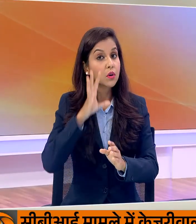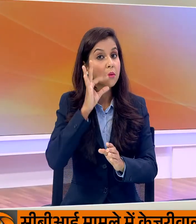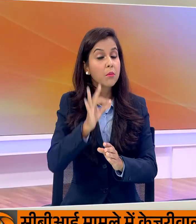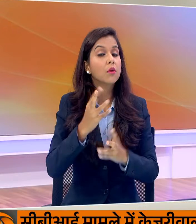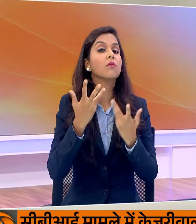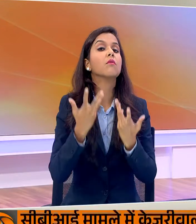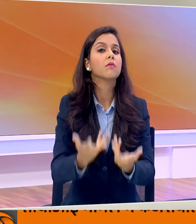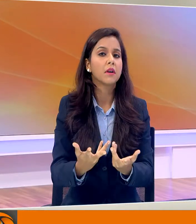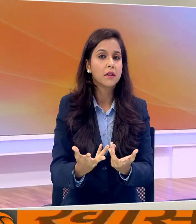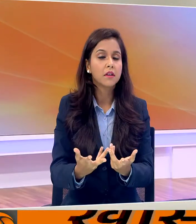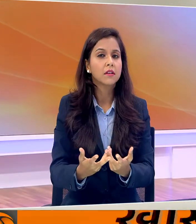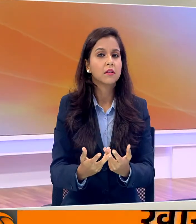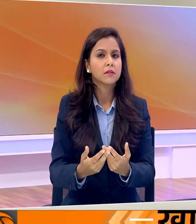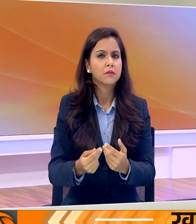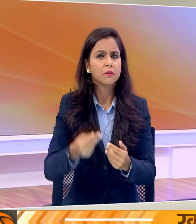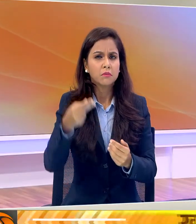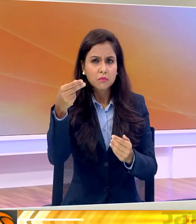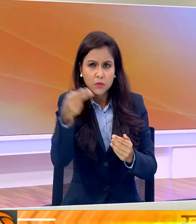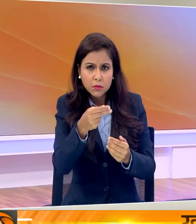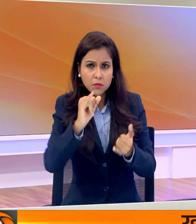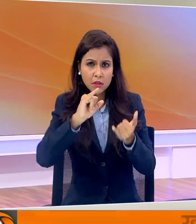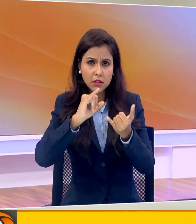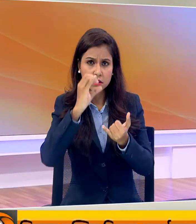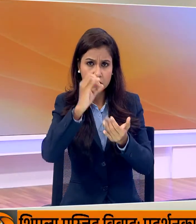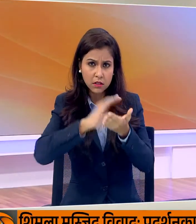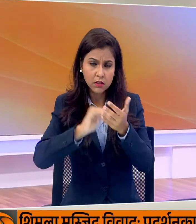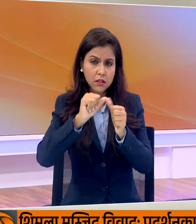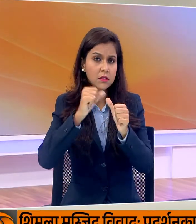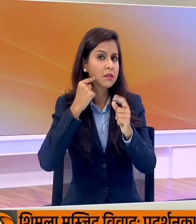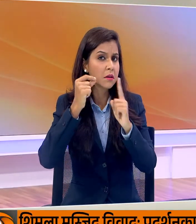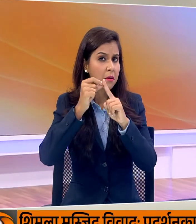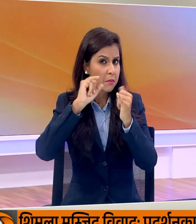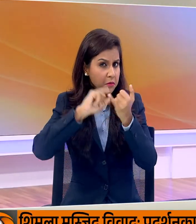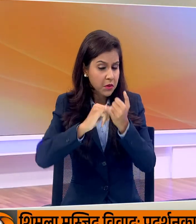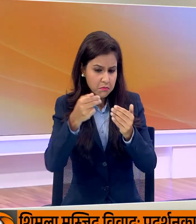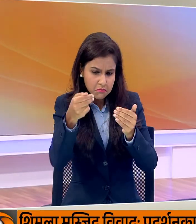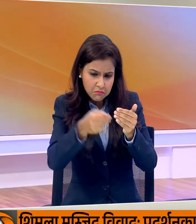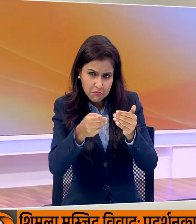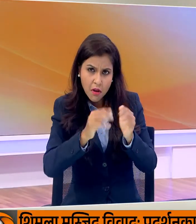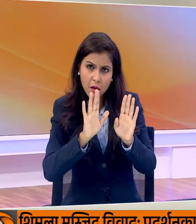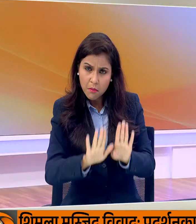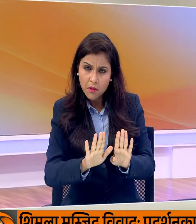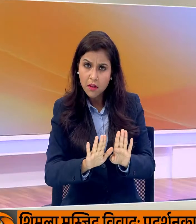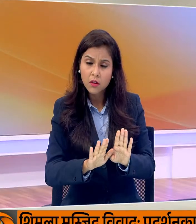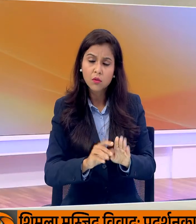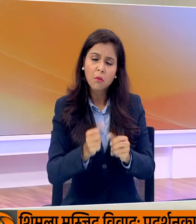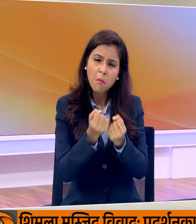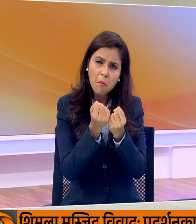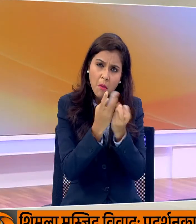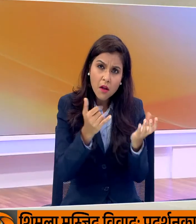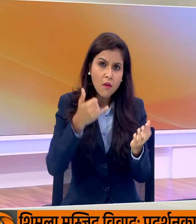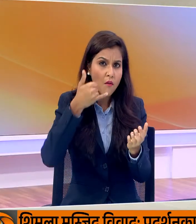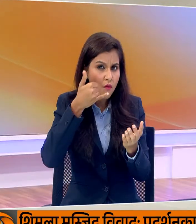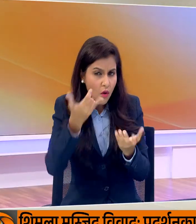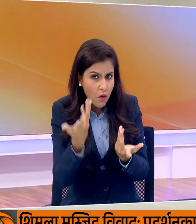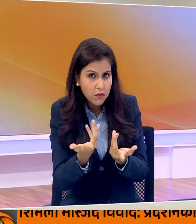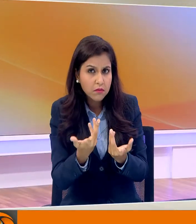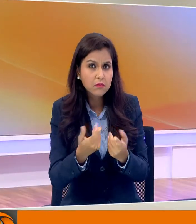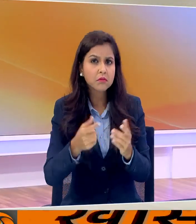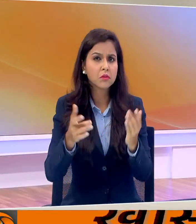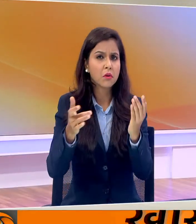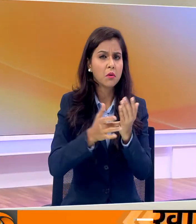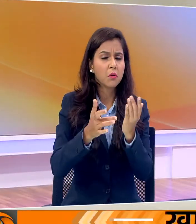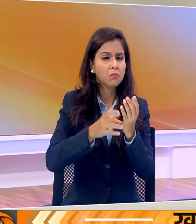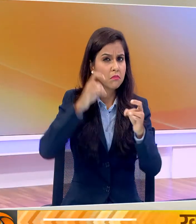कि जब चिप्स बनती है, उन चिप्स से बहुत सारी चीजें बनती हैं। मोबाइल फोन हो,